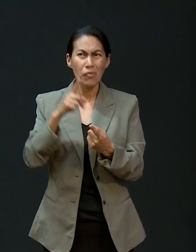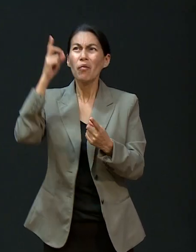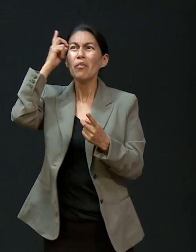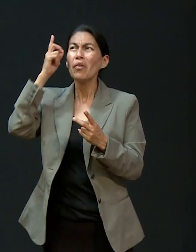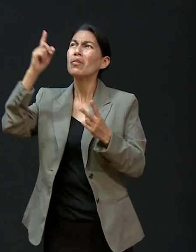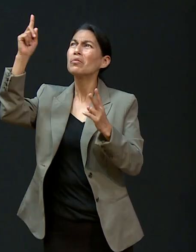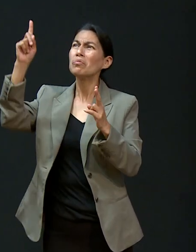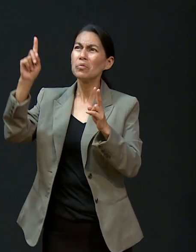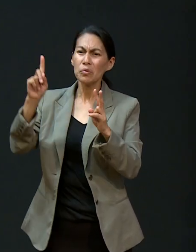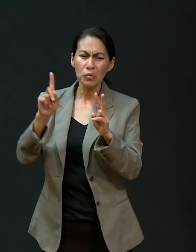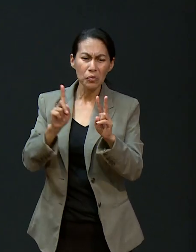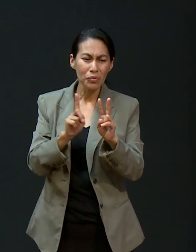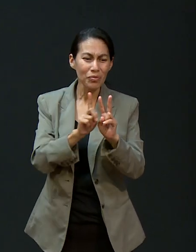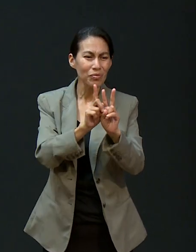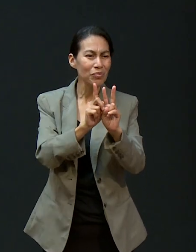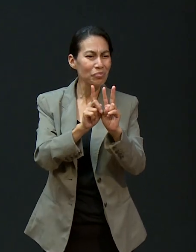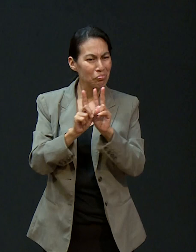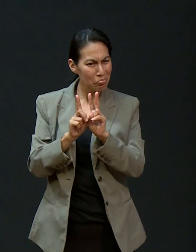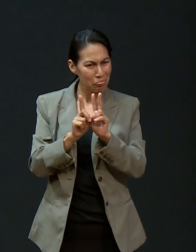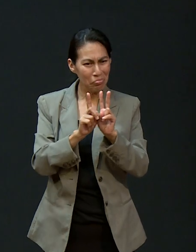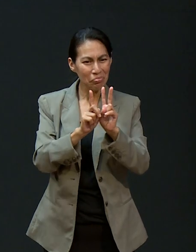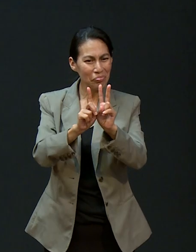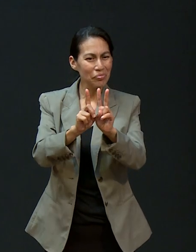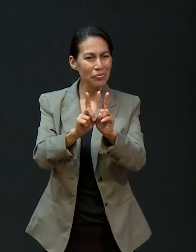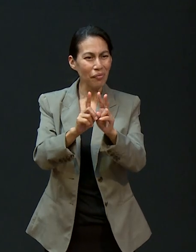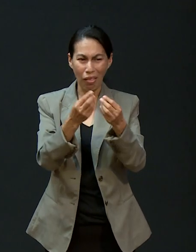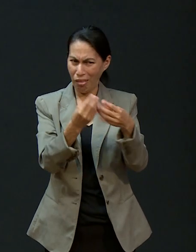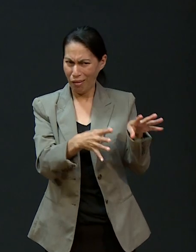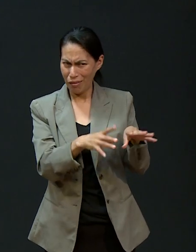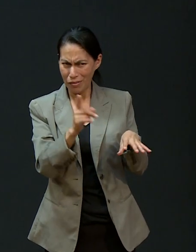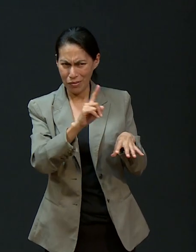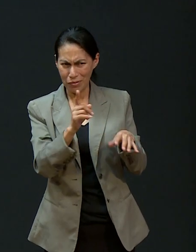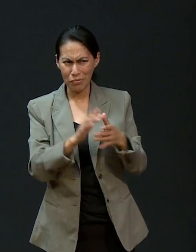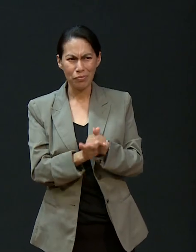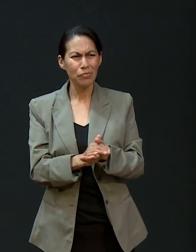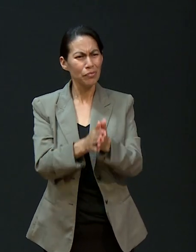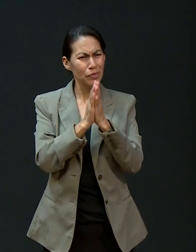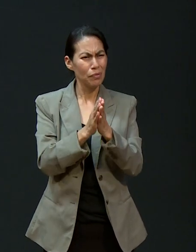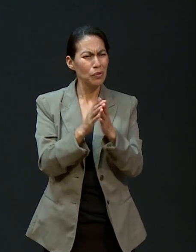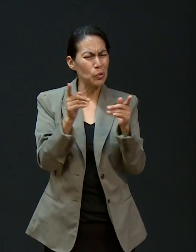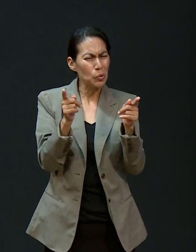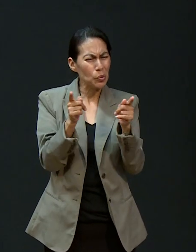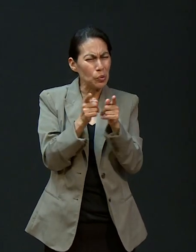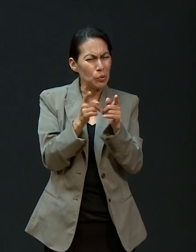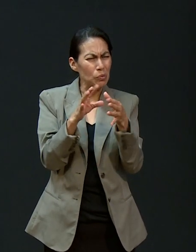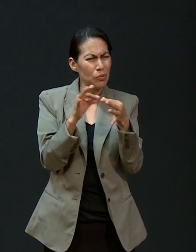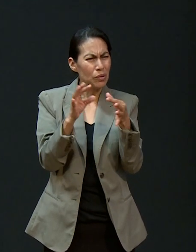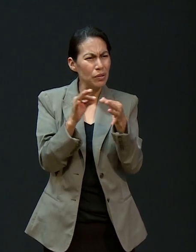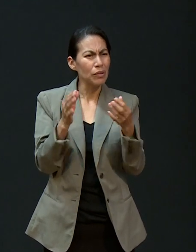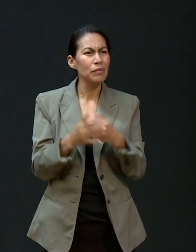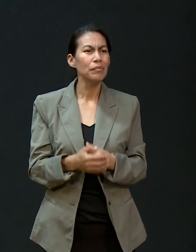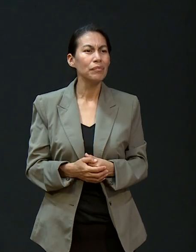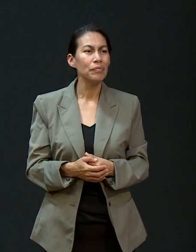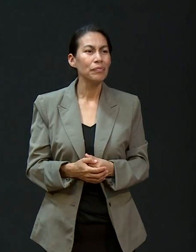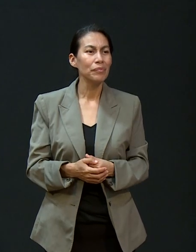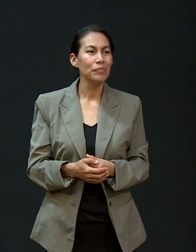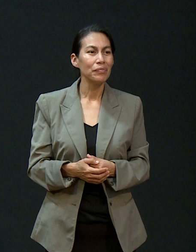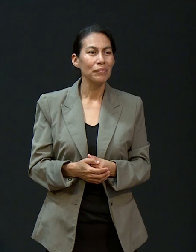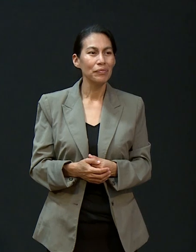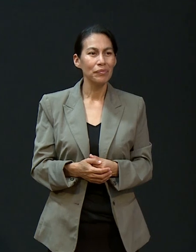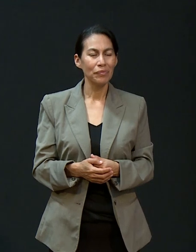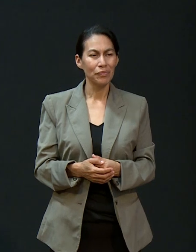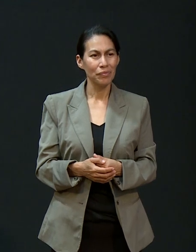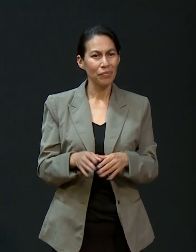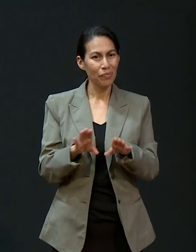con mis amigos. No los voy a dejar. No los voy a desamparar. ¿Pueden contarnos brevemente algo de esta experiencia de venir acá?